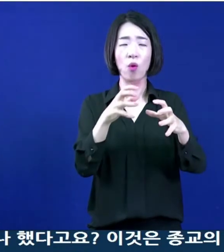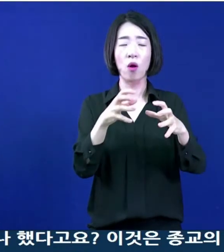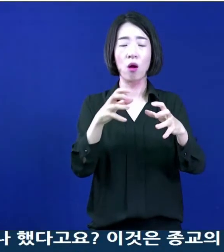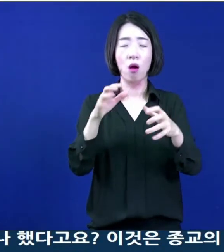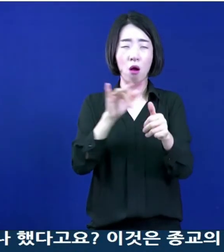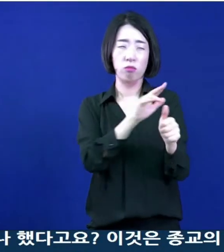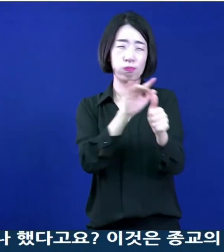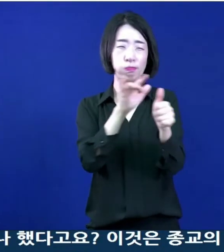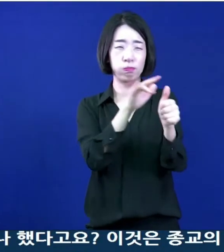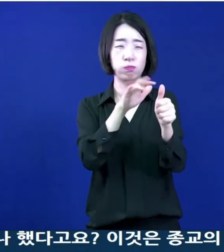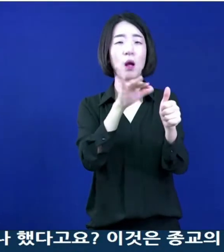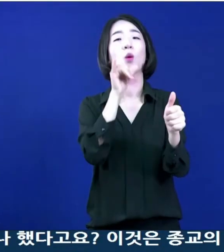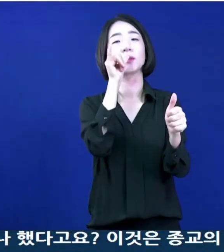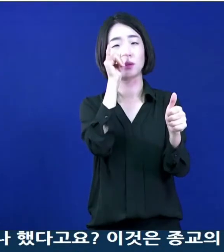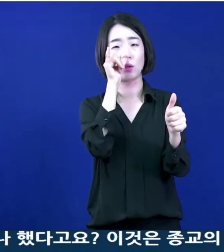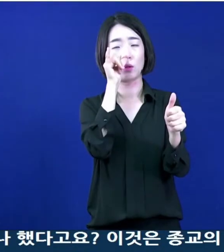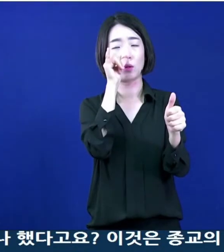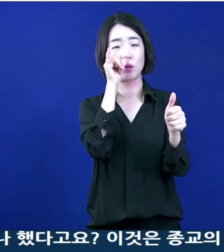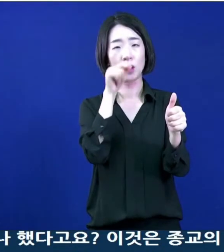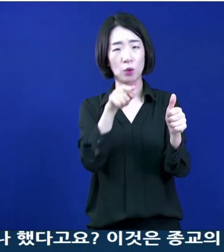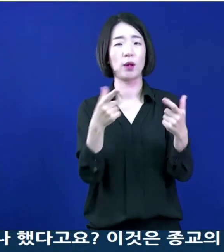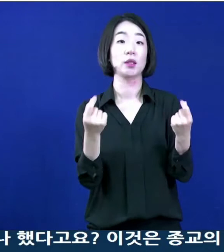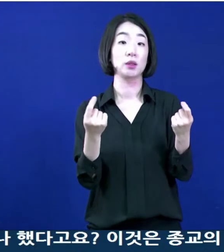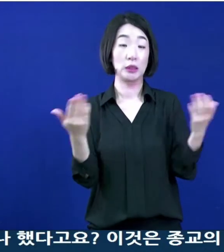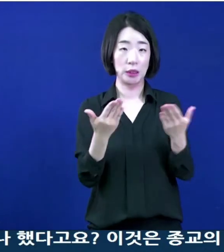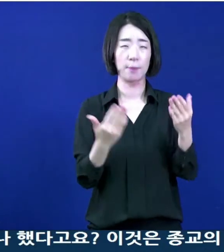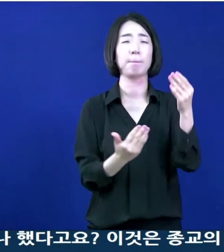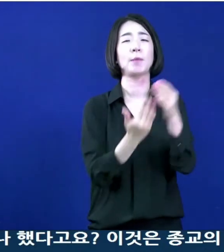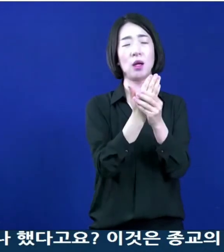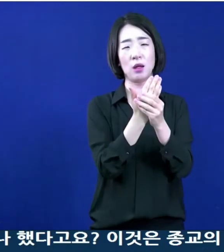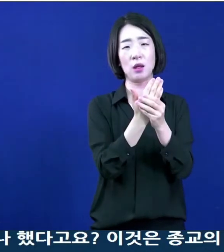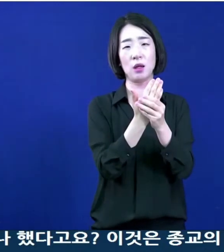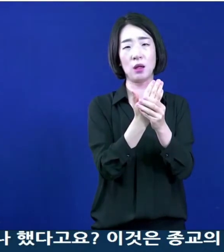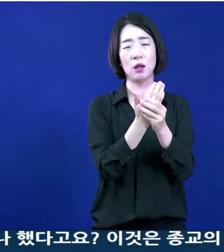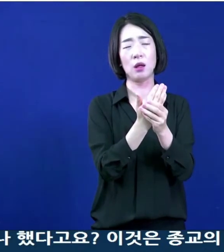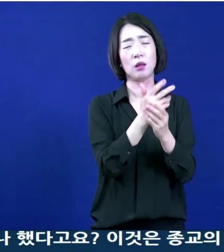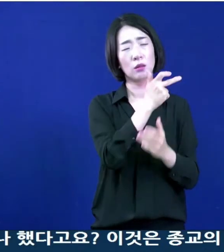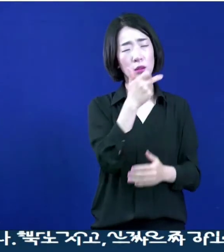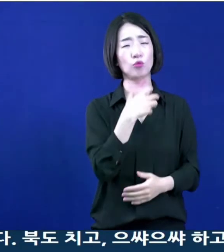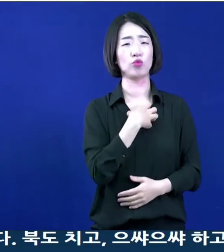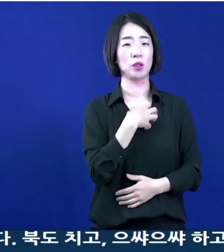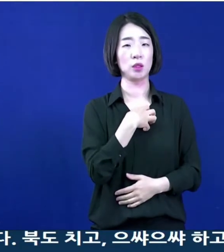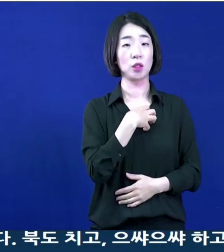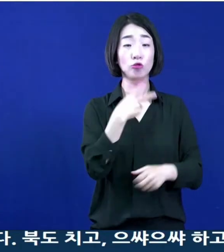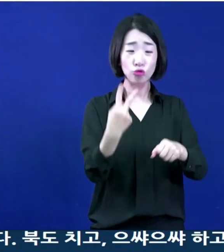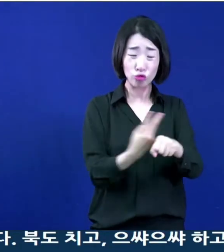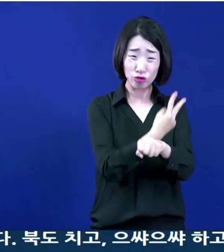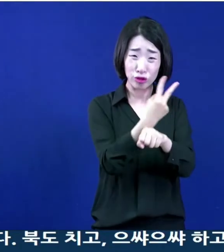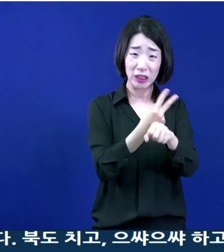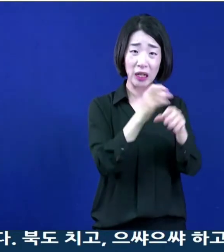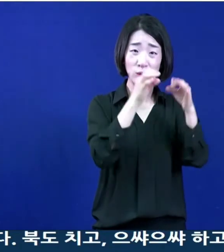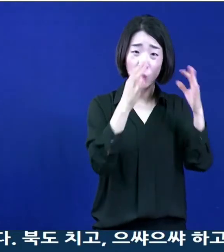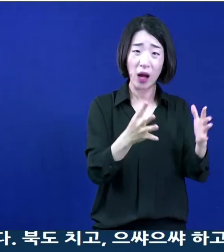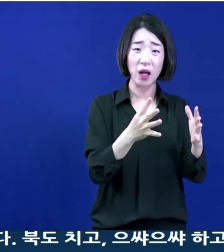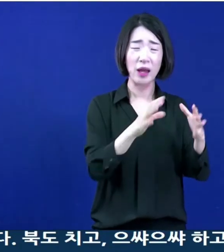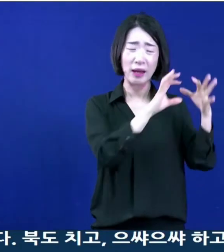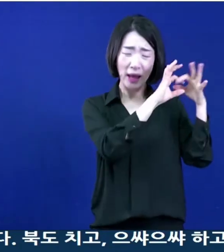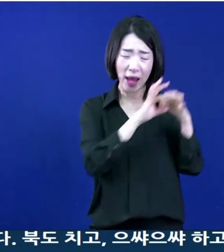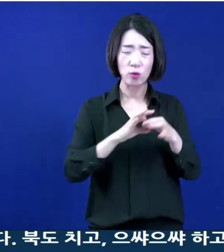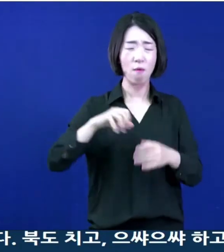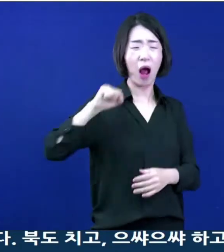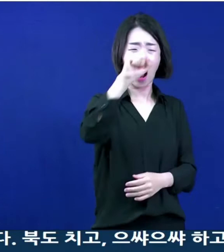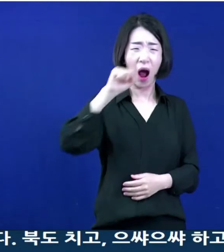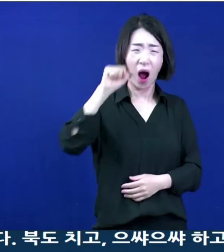같은 일을 이때 시행하고 있었던 겁니다. 큰 위기에 빠진 거죠. 2시간이나 이러고 있었는데, 근데